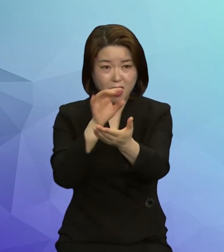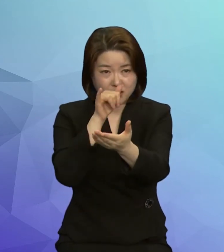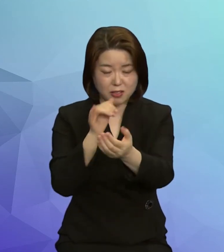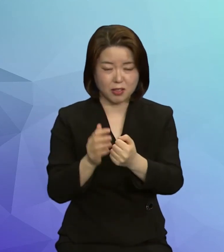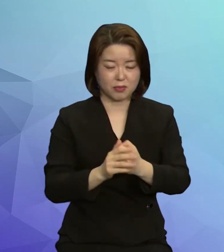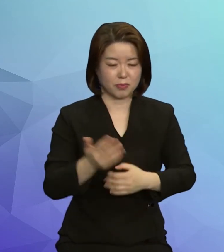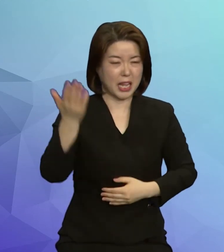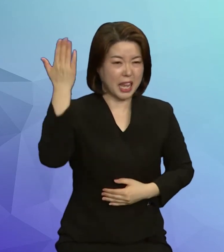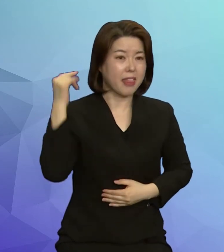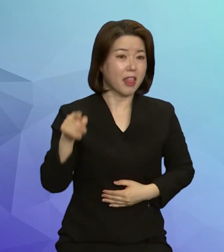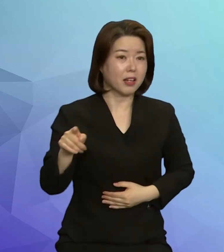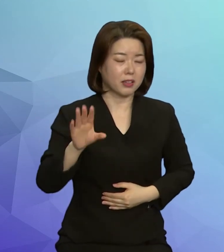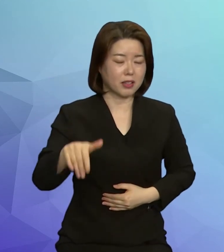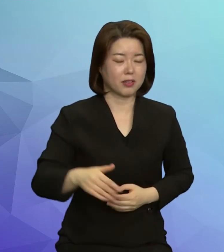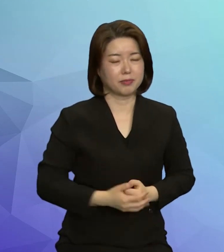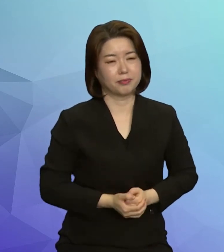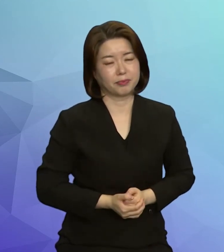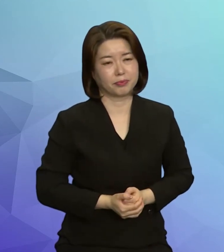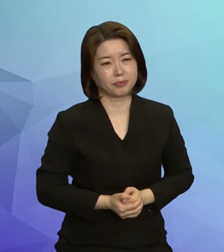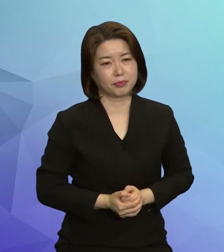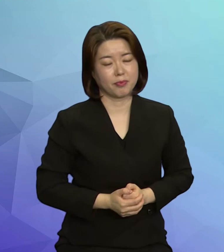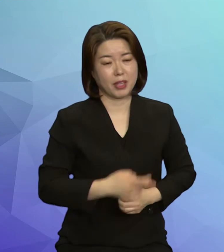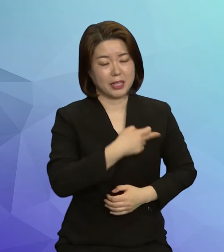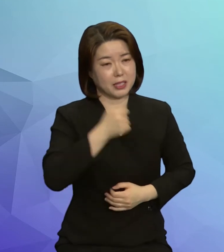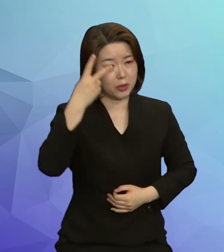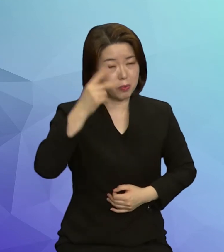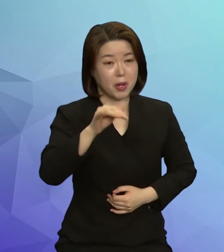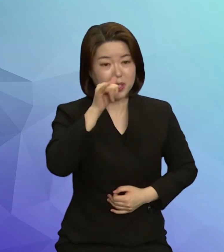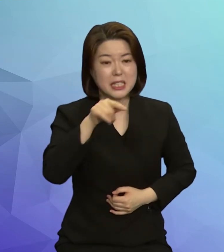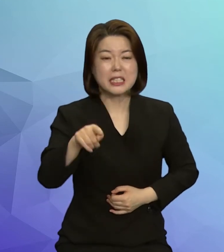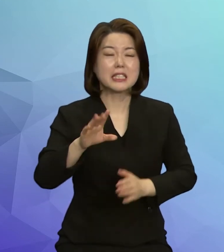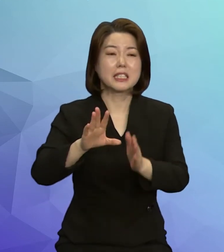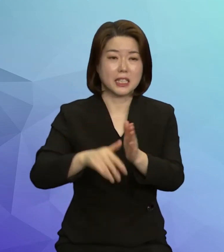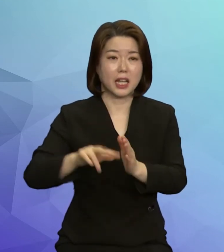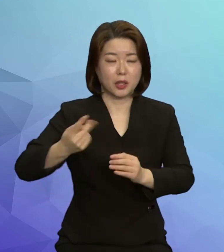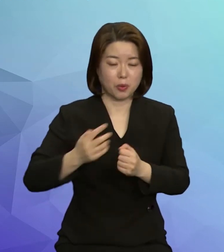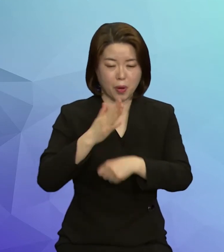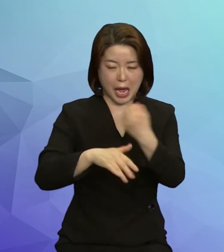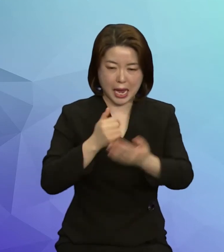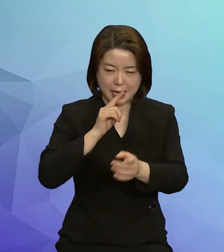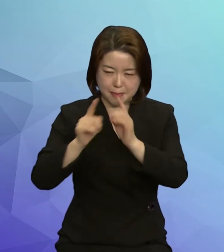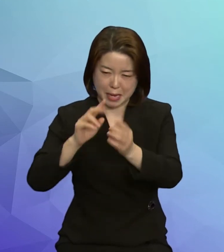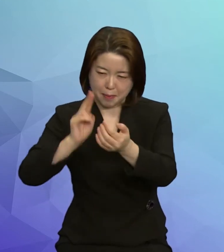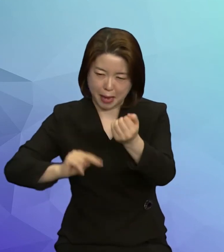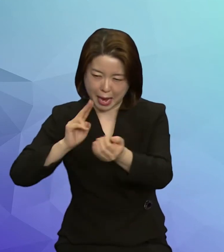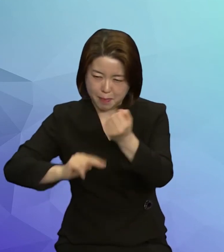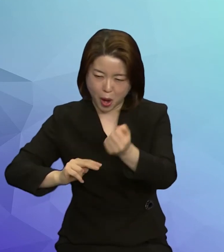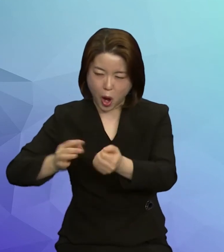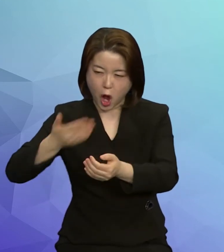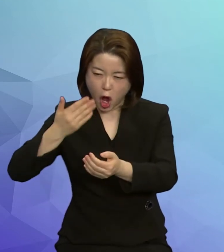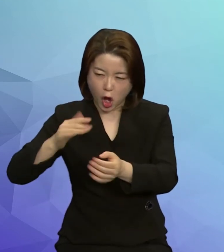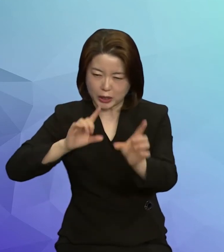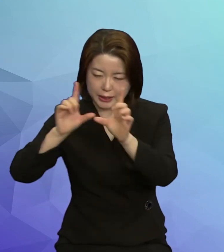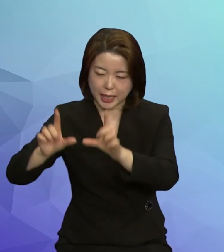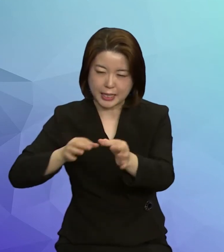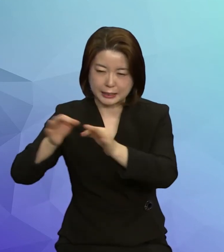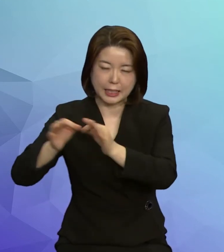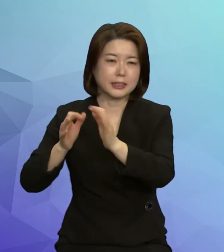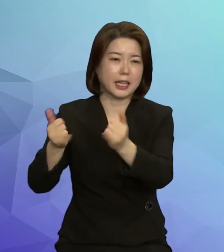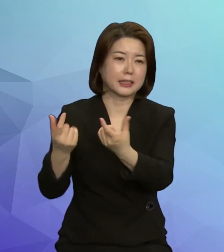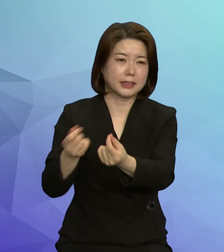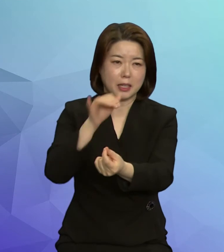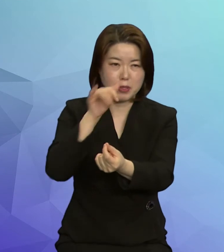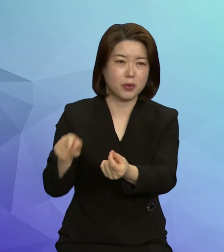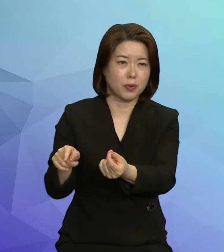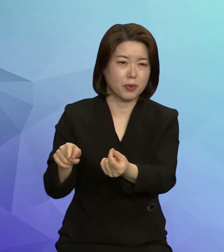했어요. 그때 당시도, 사도 바울이 있는 그때 당시도 하나님의 말씀을 팔아먹고 살아가는 장사꾼